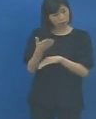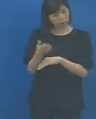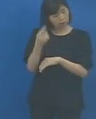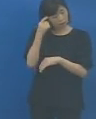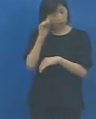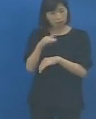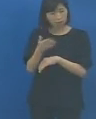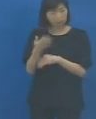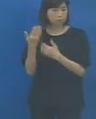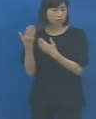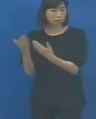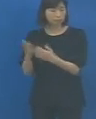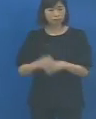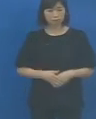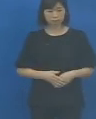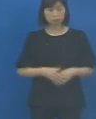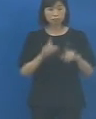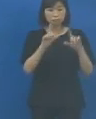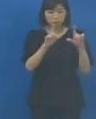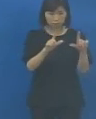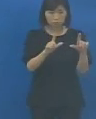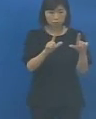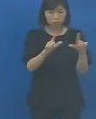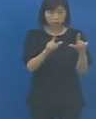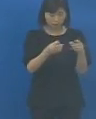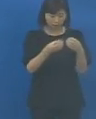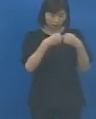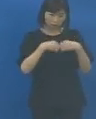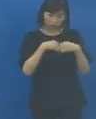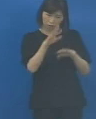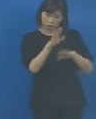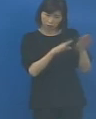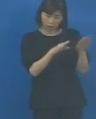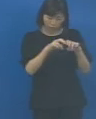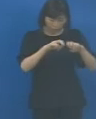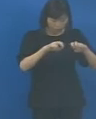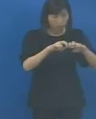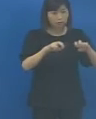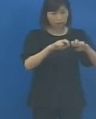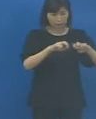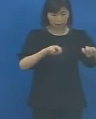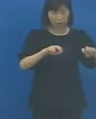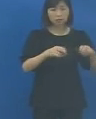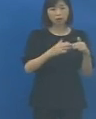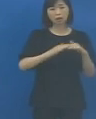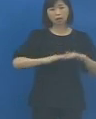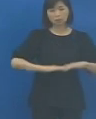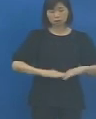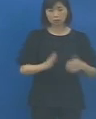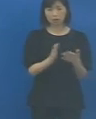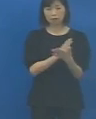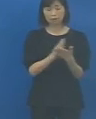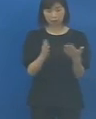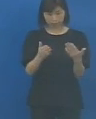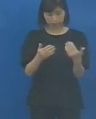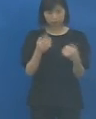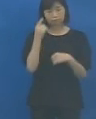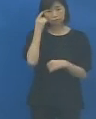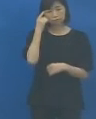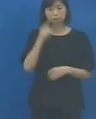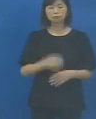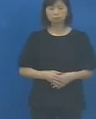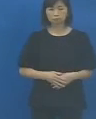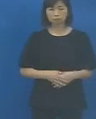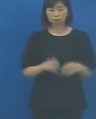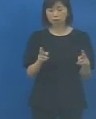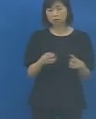それぞれいろいろと感染状況を分析をしながら冷静に判断していかなければならないと思いますし、専門